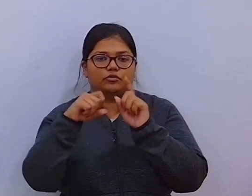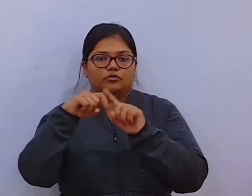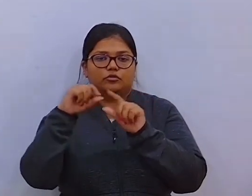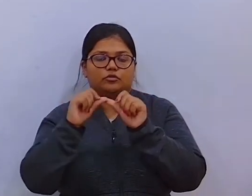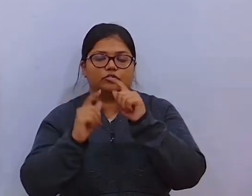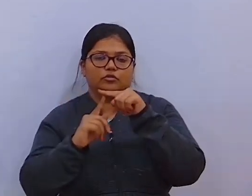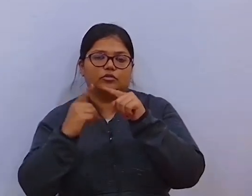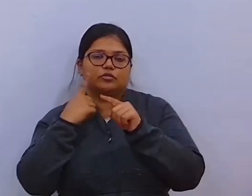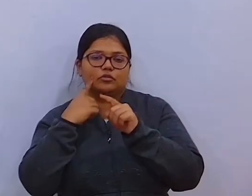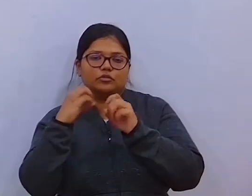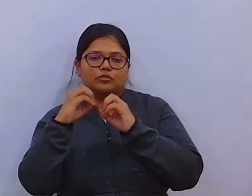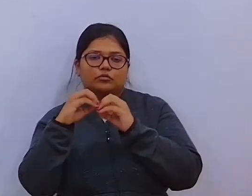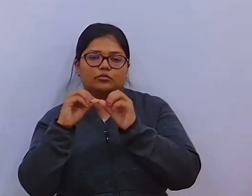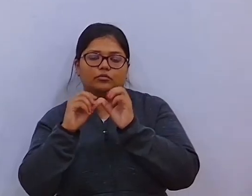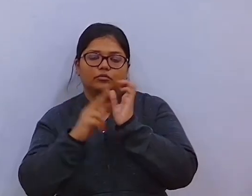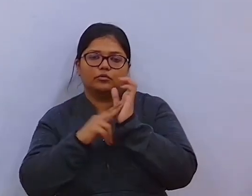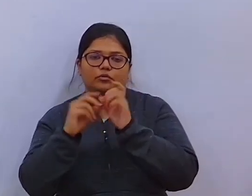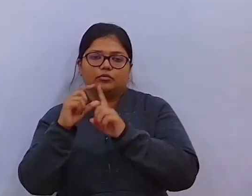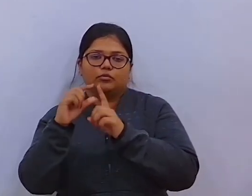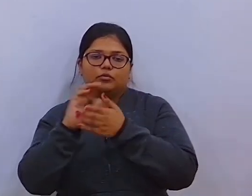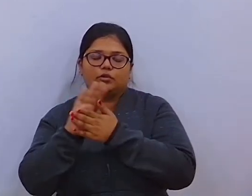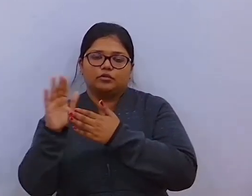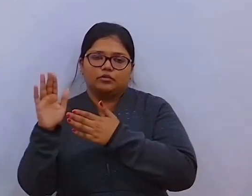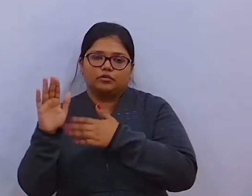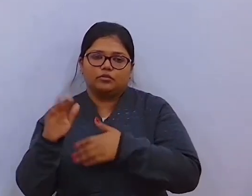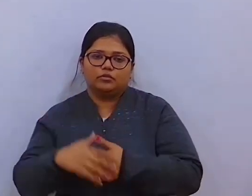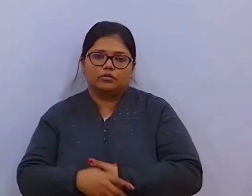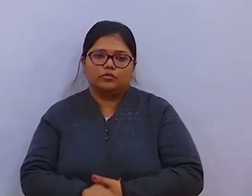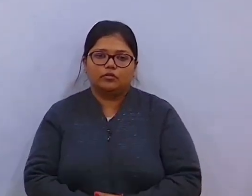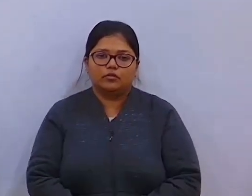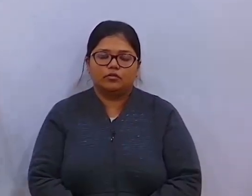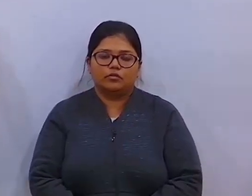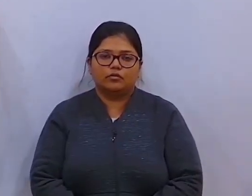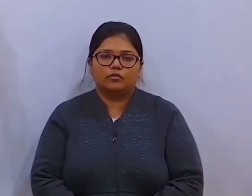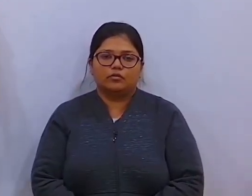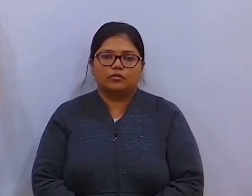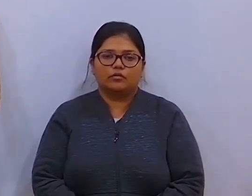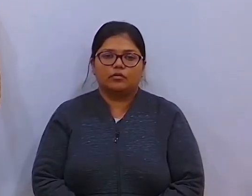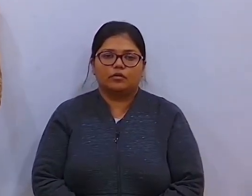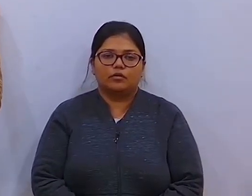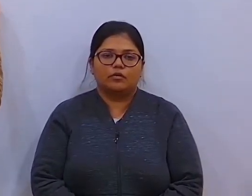कटिबंध। ठीक, उत्तरी शीतोष्ण कटिबंध की डिग्री कितनी रहती है,